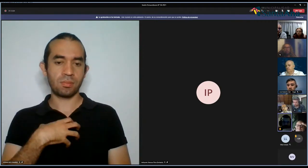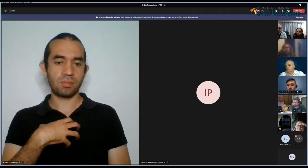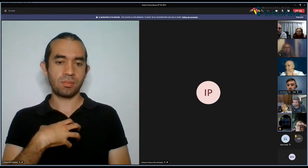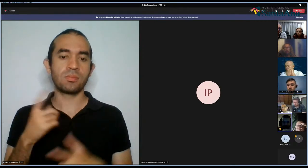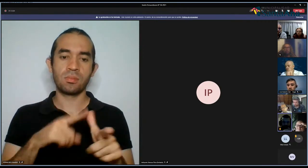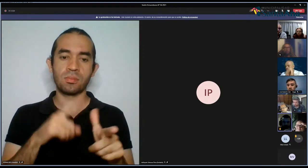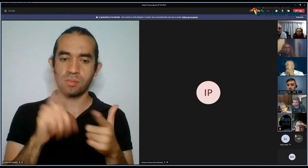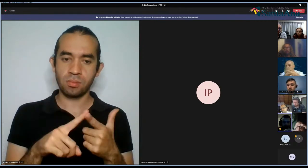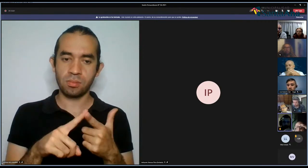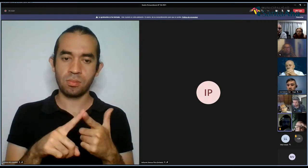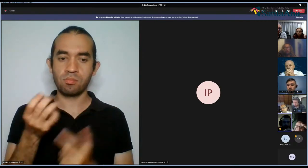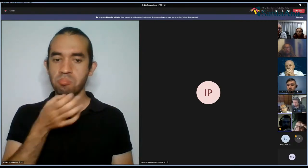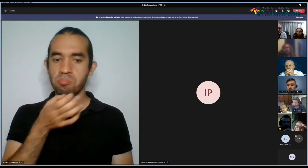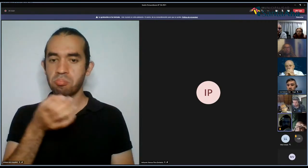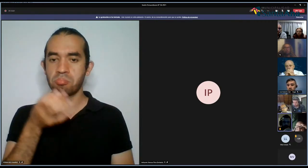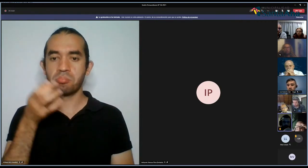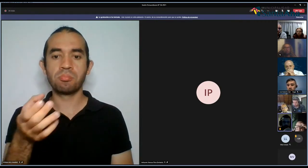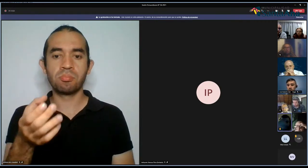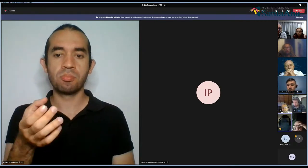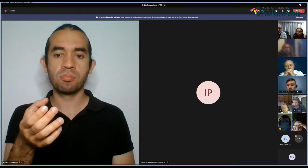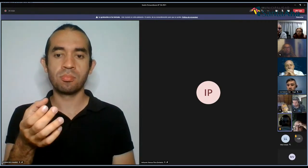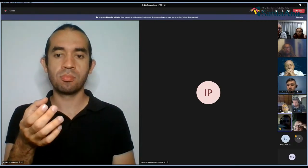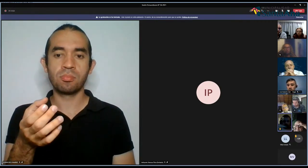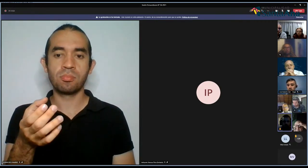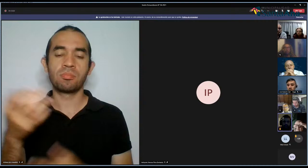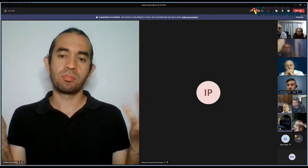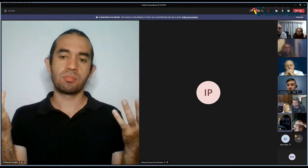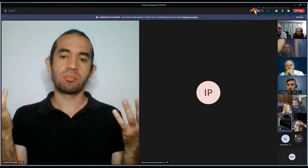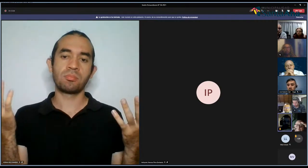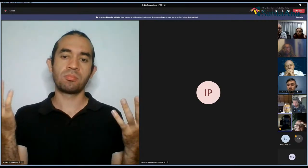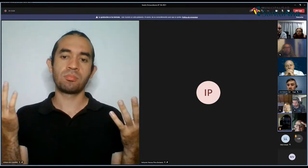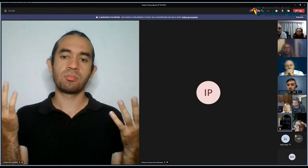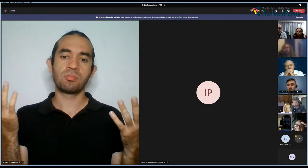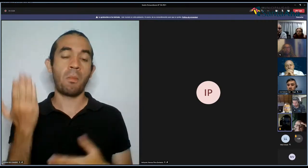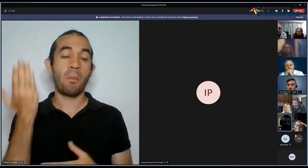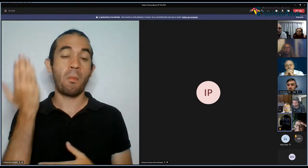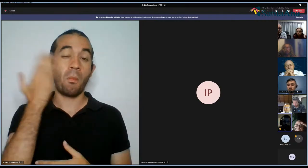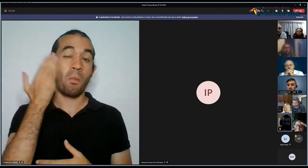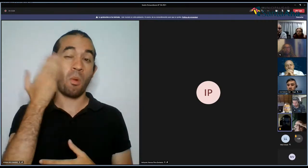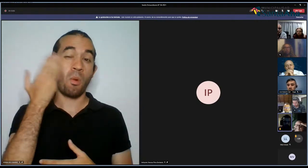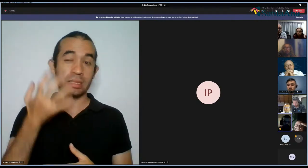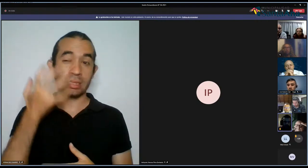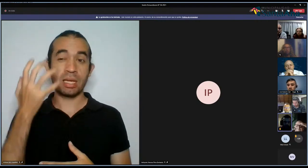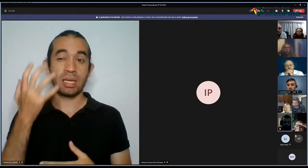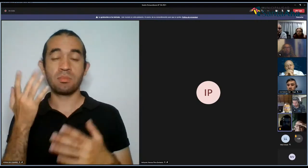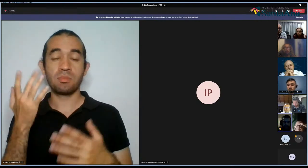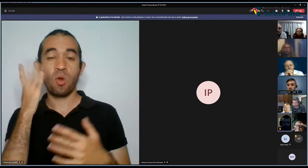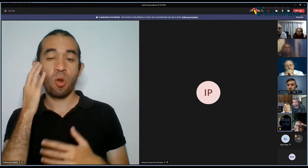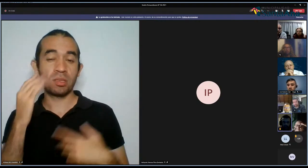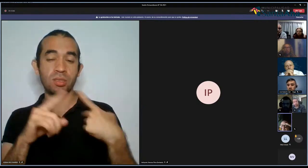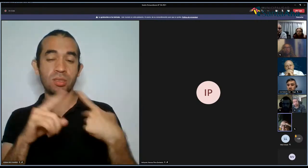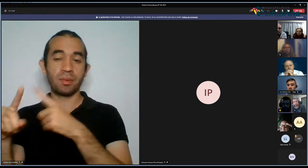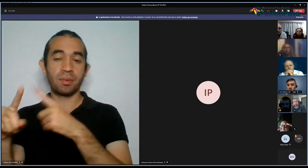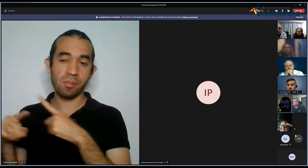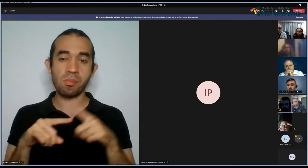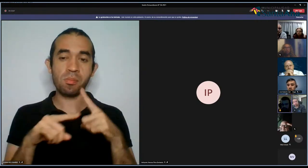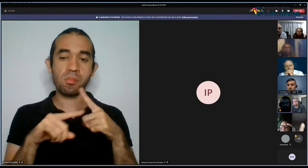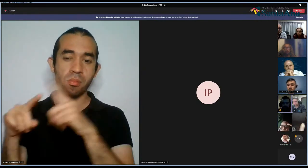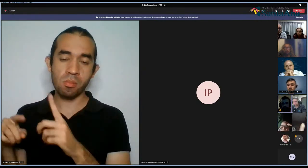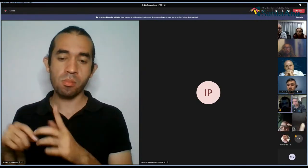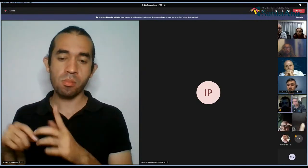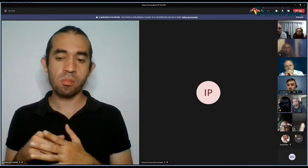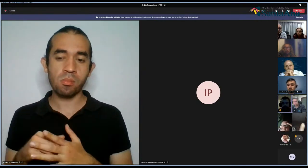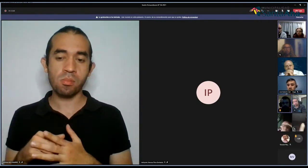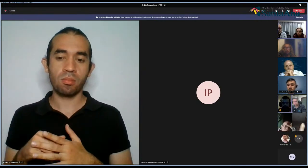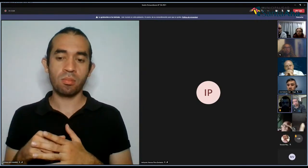una sugerencia de que dice hay tantas molestias o tantas preocupaciones diferentes en un trayecto que